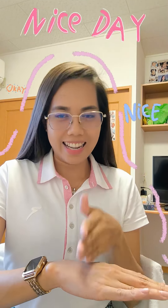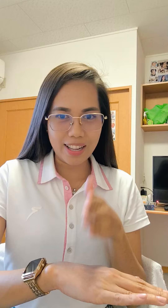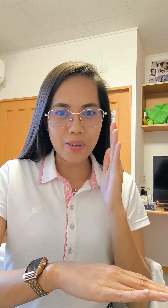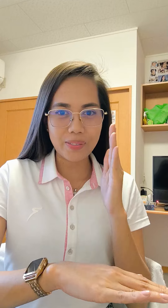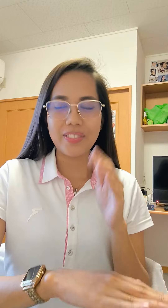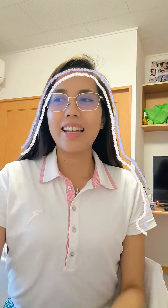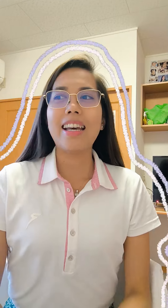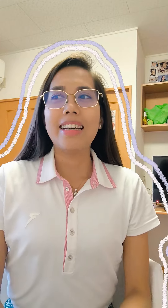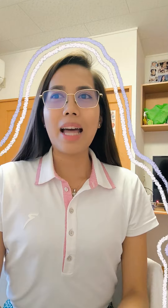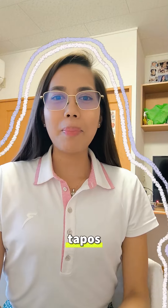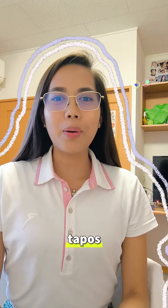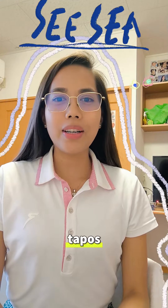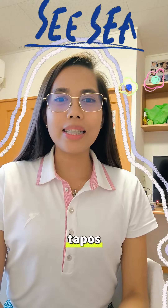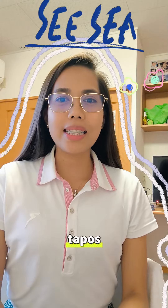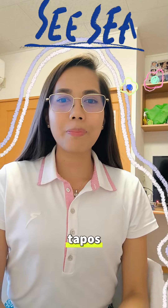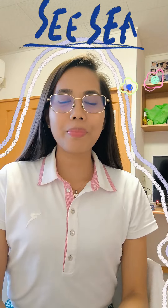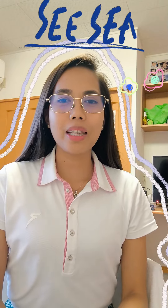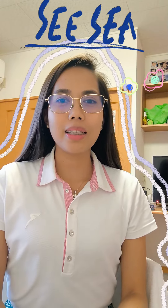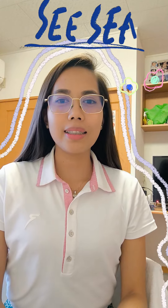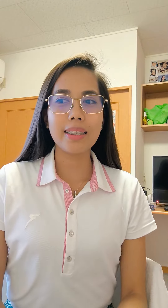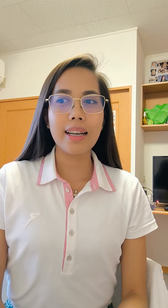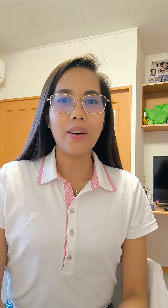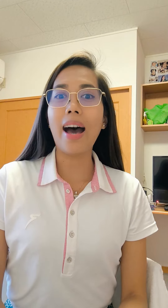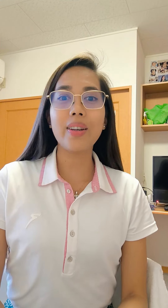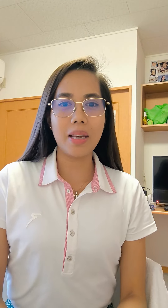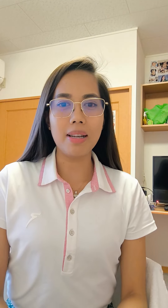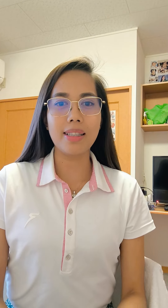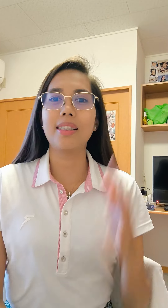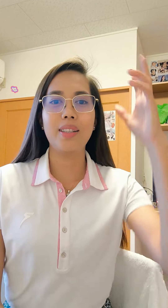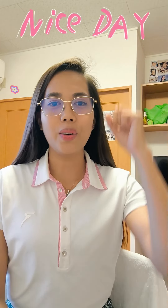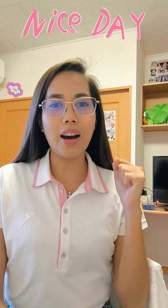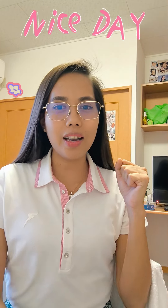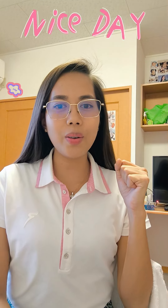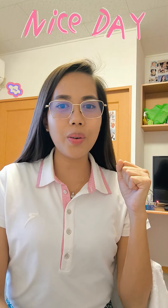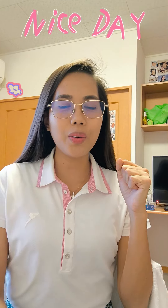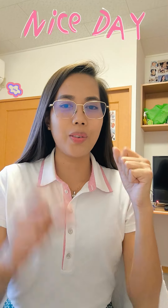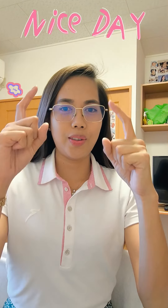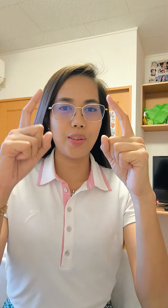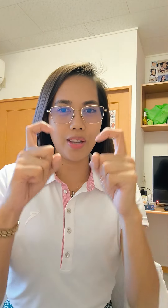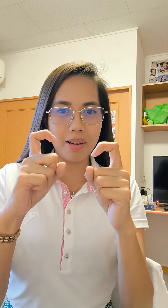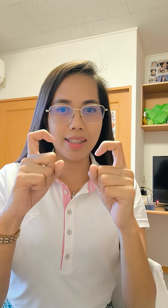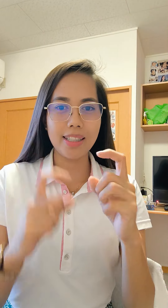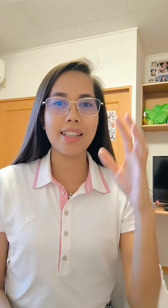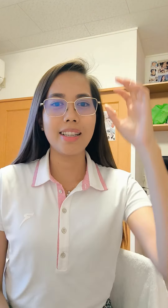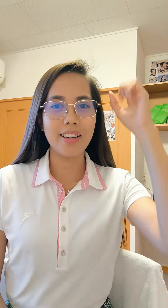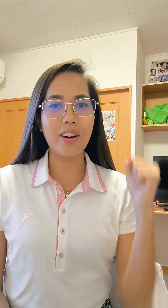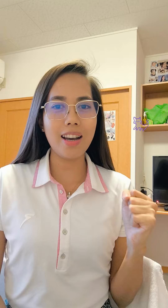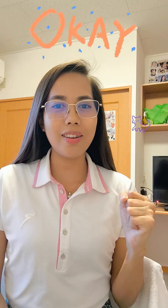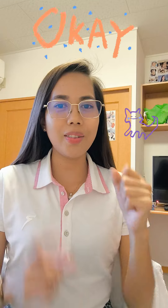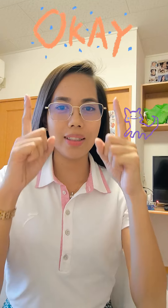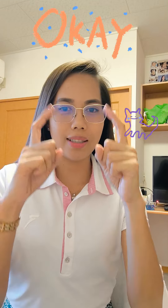Arigato. Tapos, Ohayo gozaimasu. Ohayo gozaimasu. Ohayo